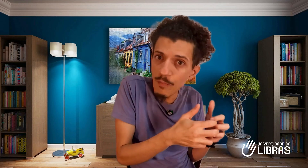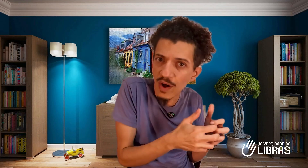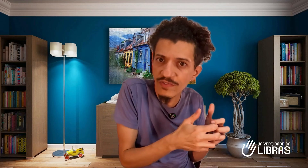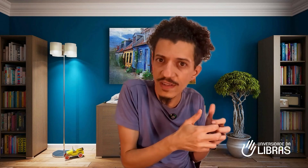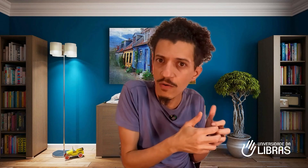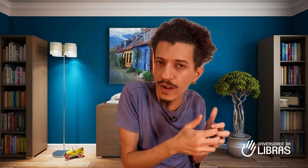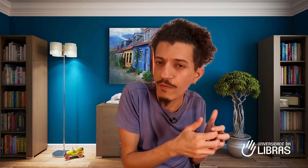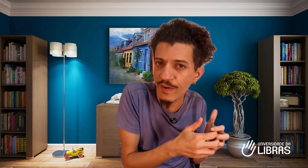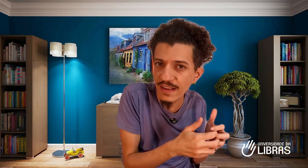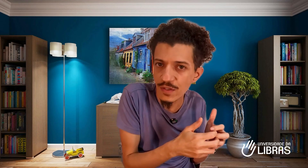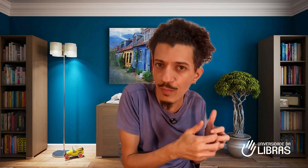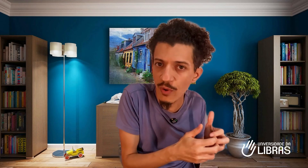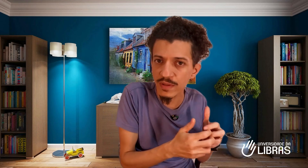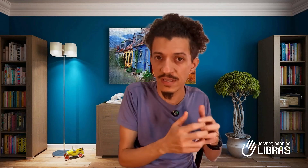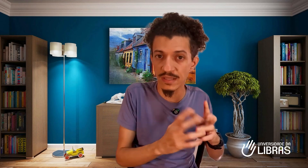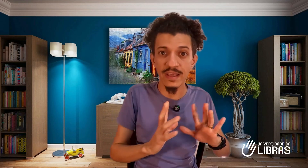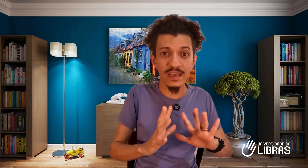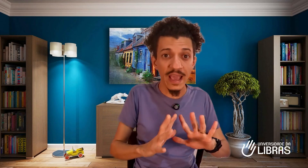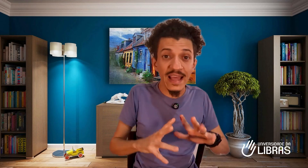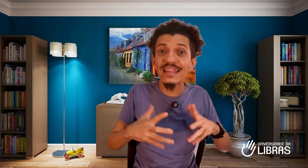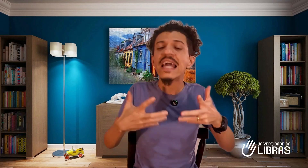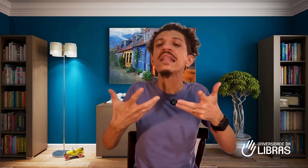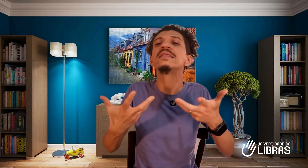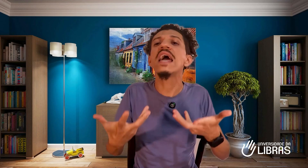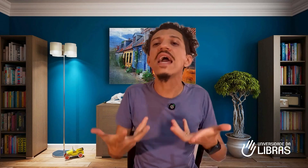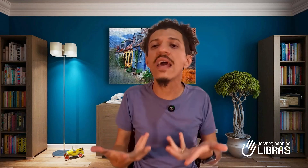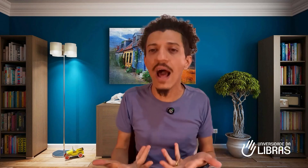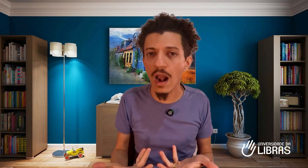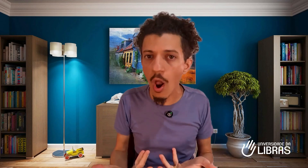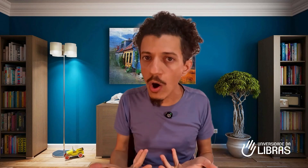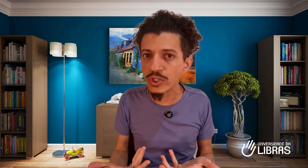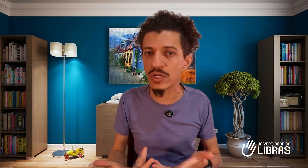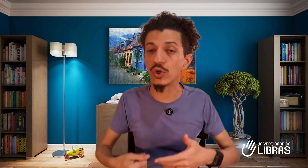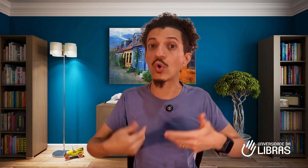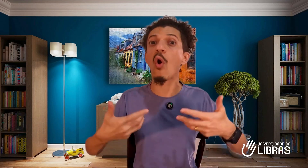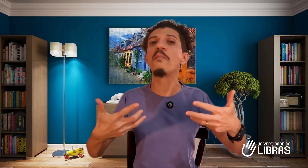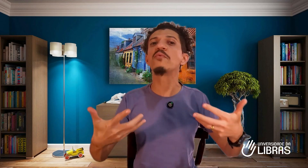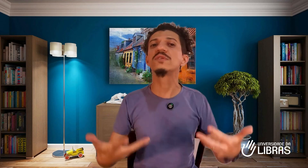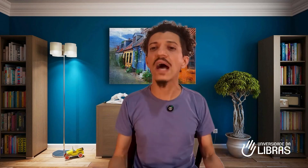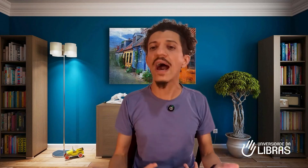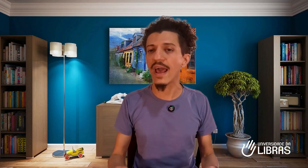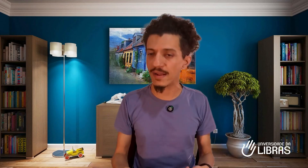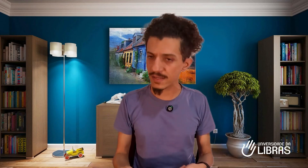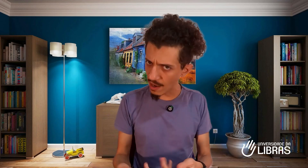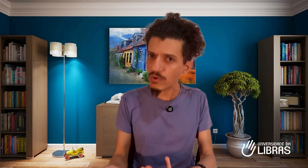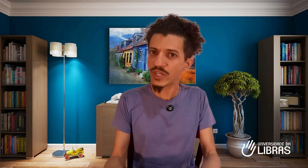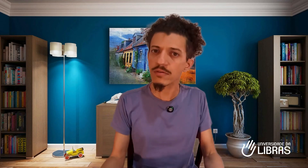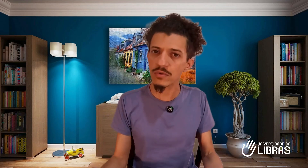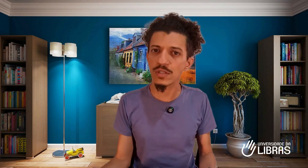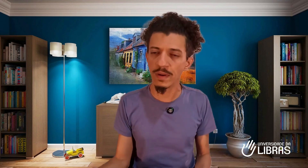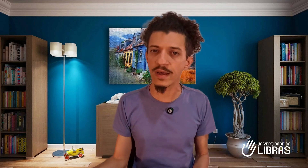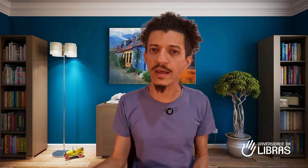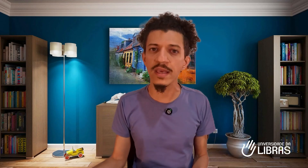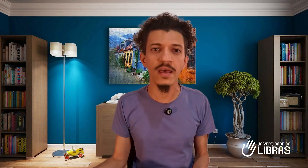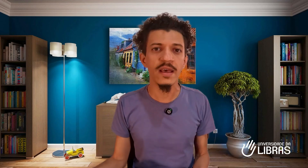ficar decorando frases prontas, você tem que entender a lógica de como usar elas, que é o jeito que eu estou te explicando aqui. Você